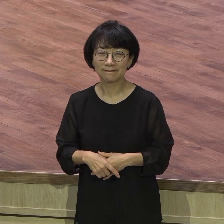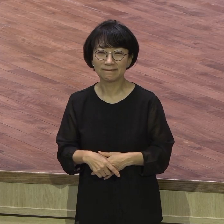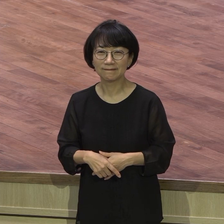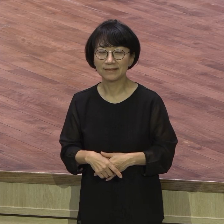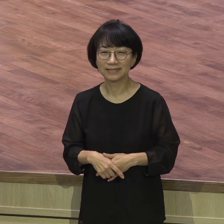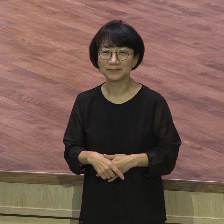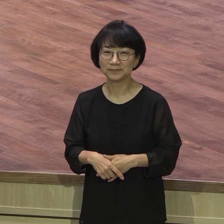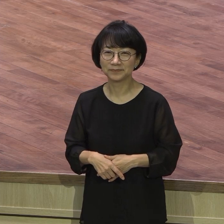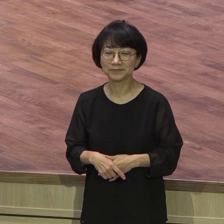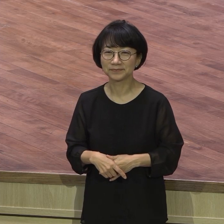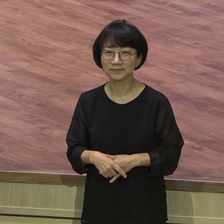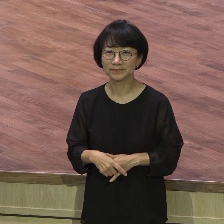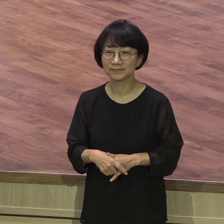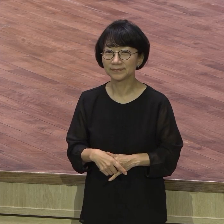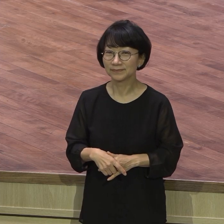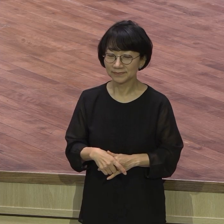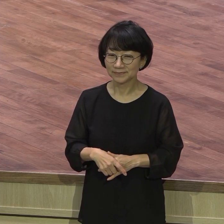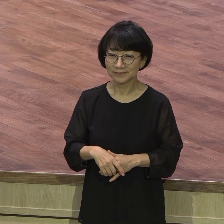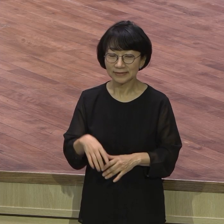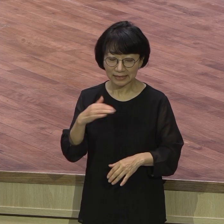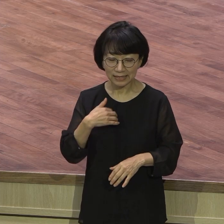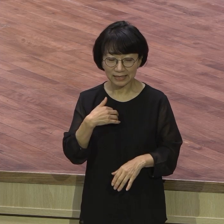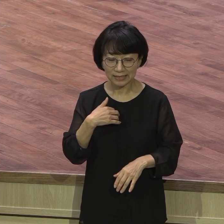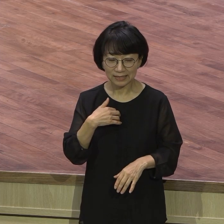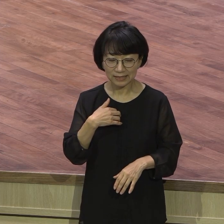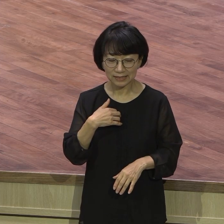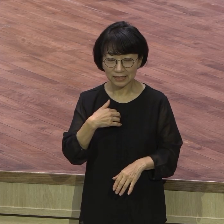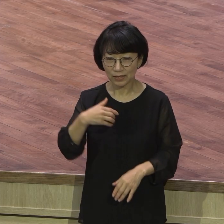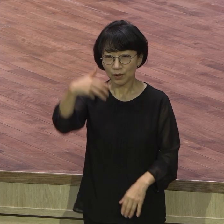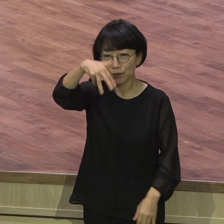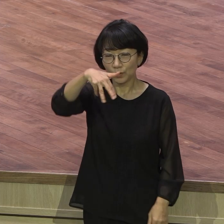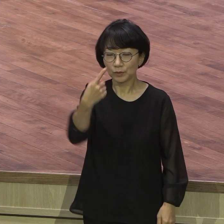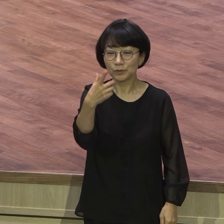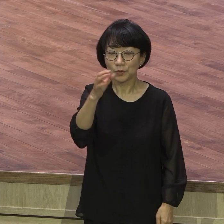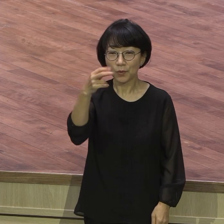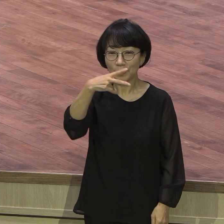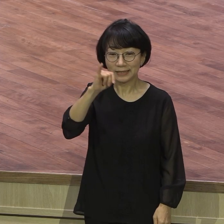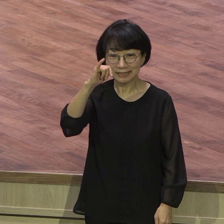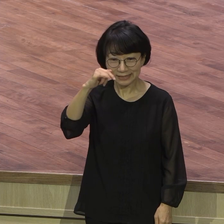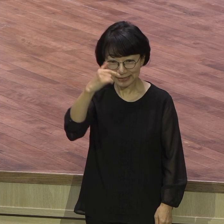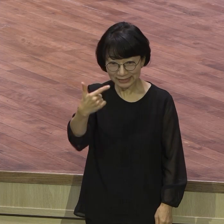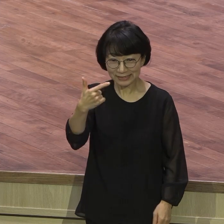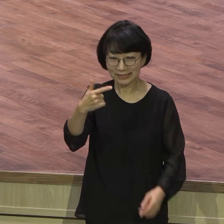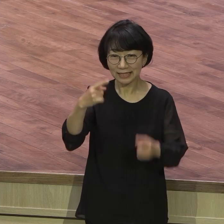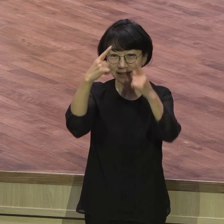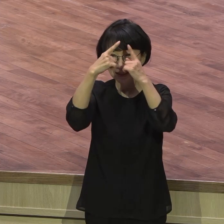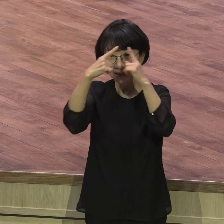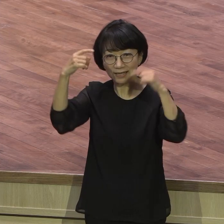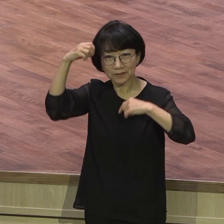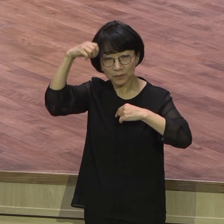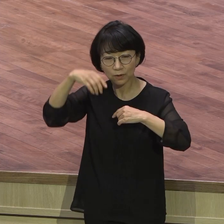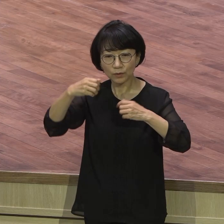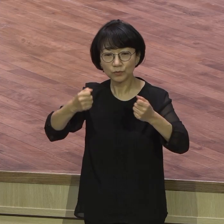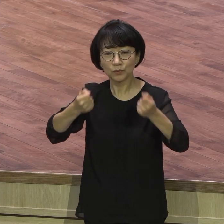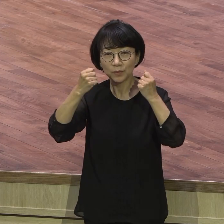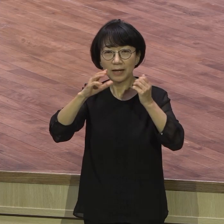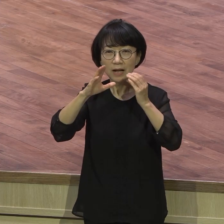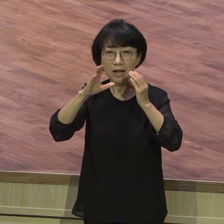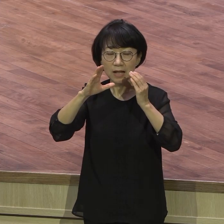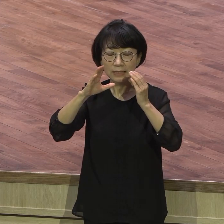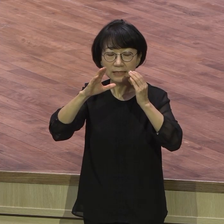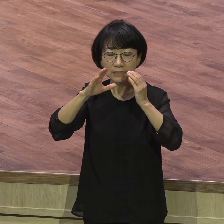그런데 800명 총신 80일에 총신대학원 졸업생 중에서 하나님 제일 높게